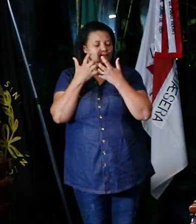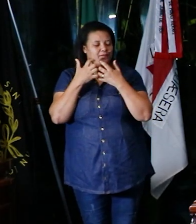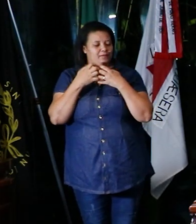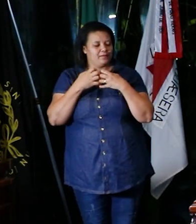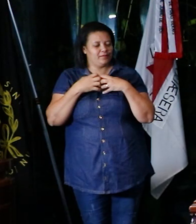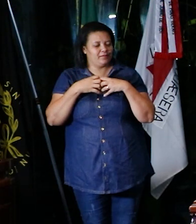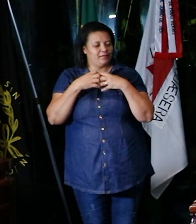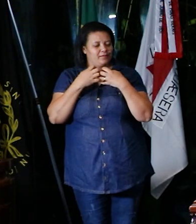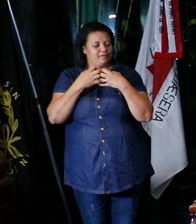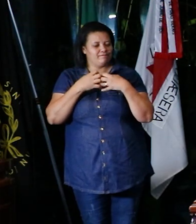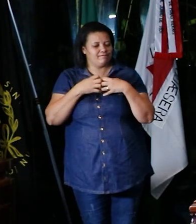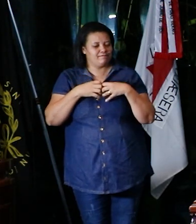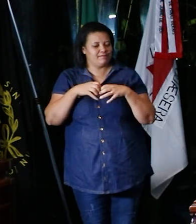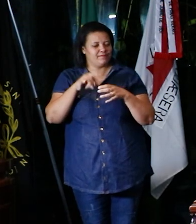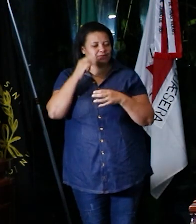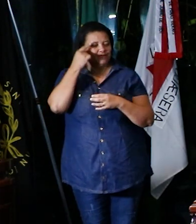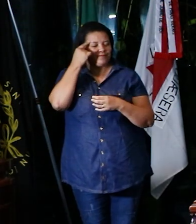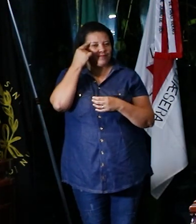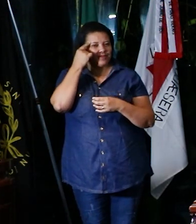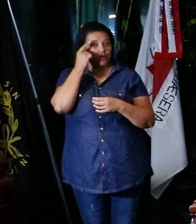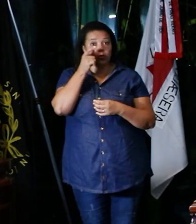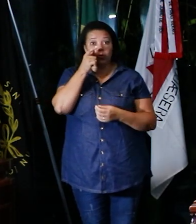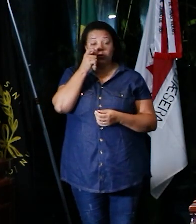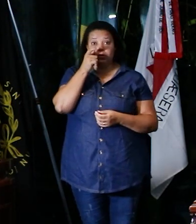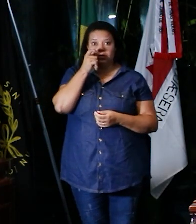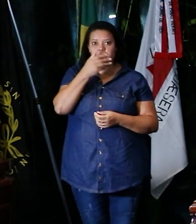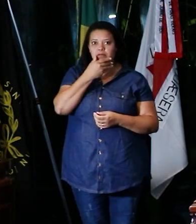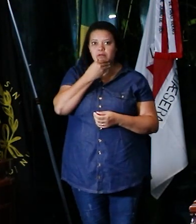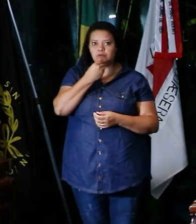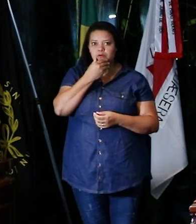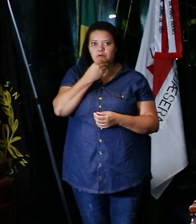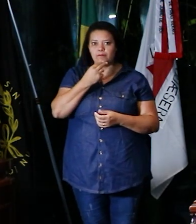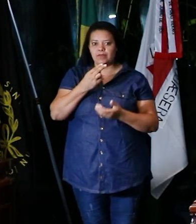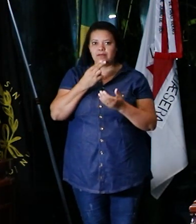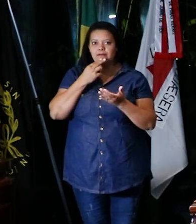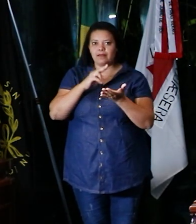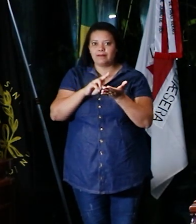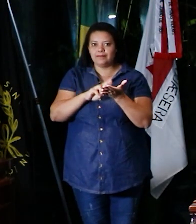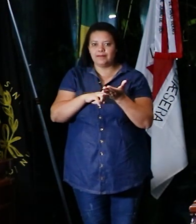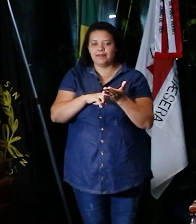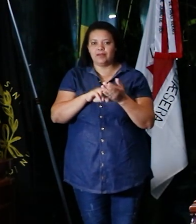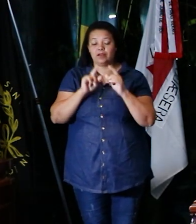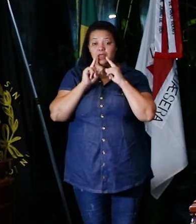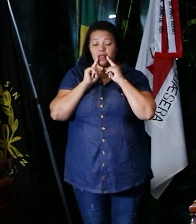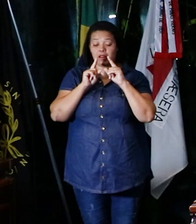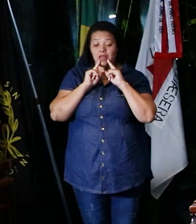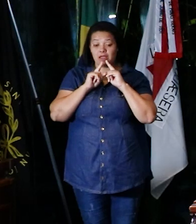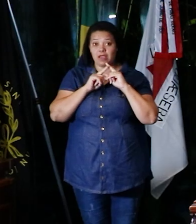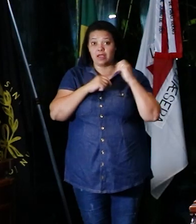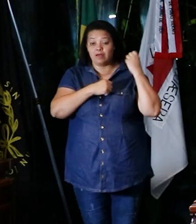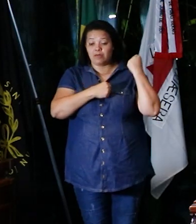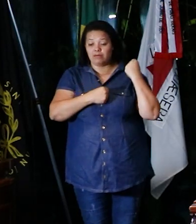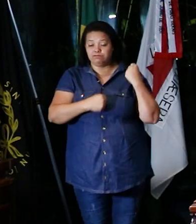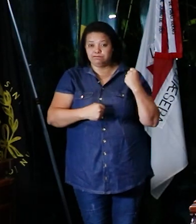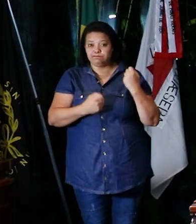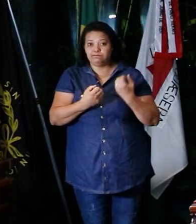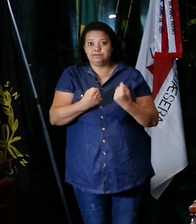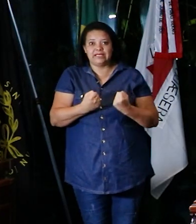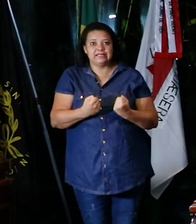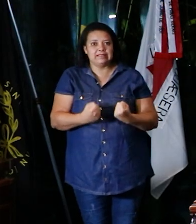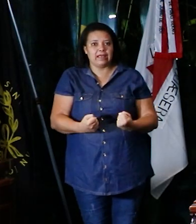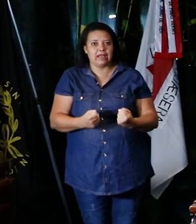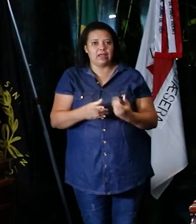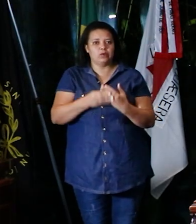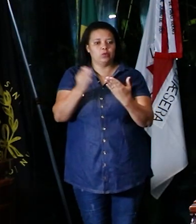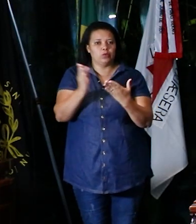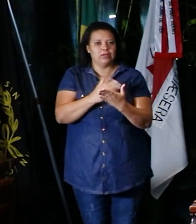na curiosidade de um carteiro que se queixa de carregar muitos livros e, ao mesmo tempo,